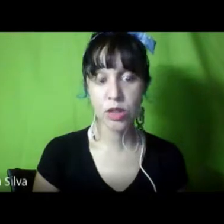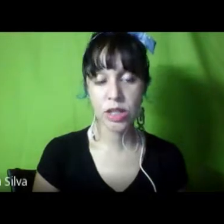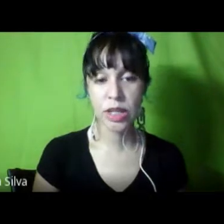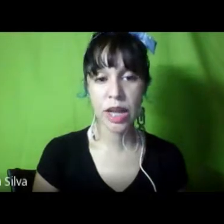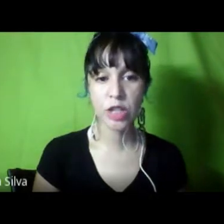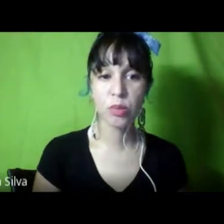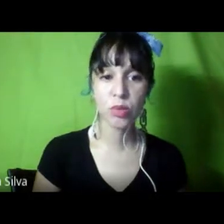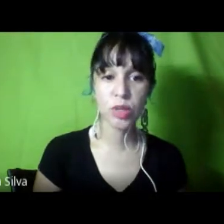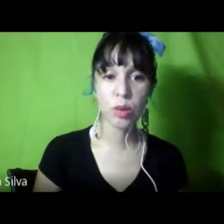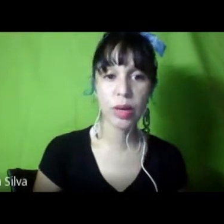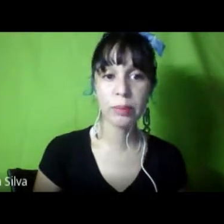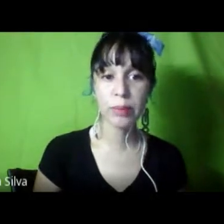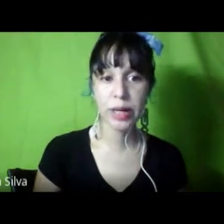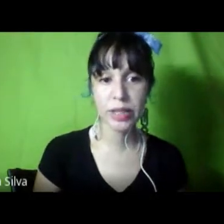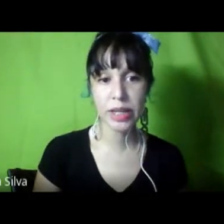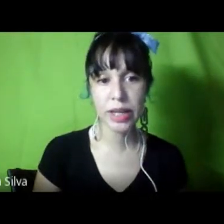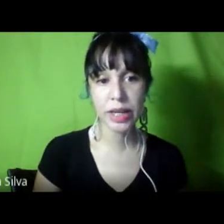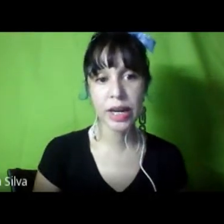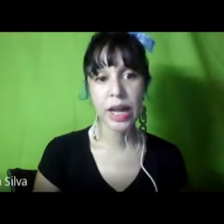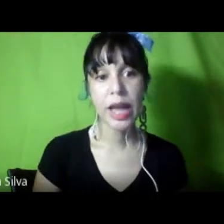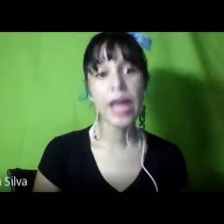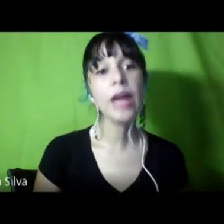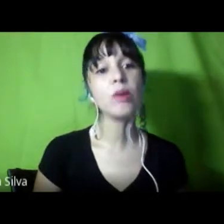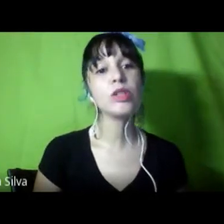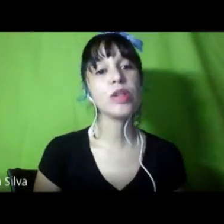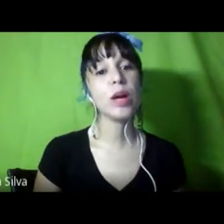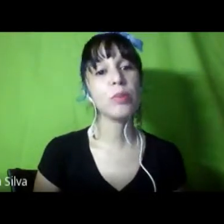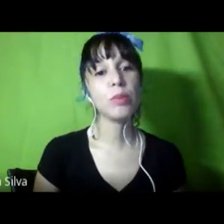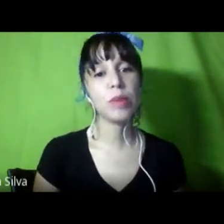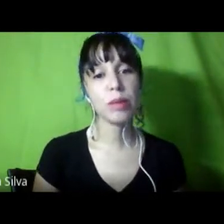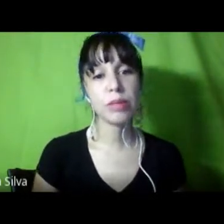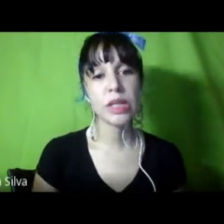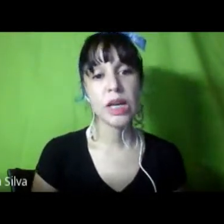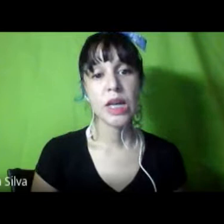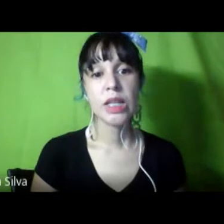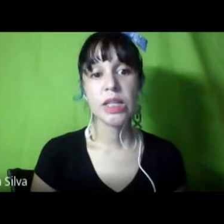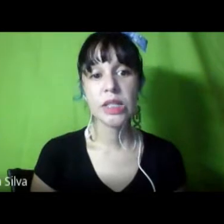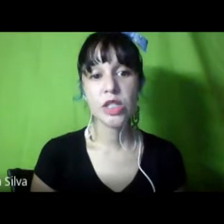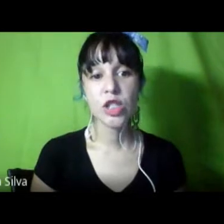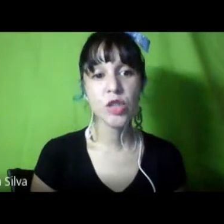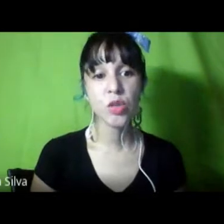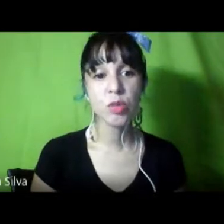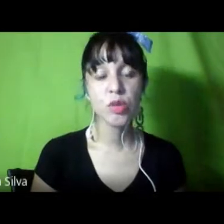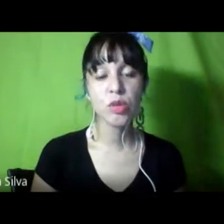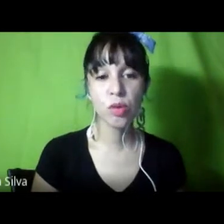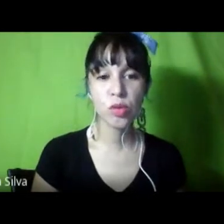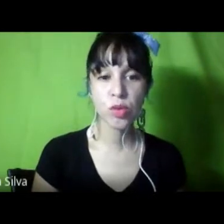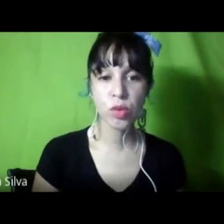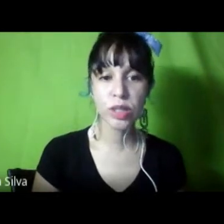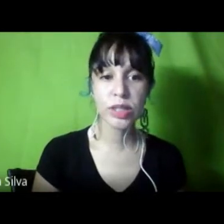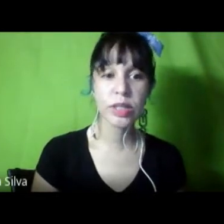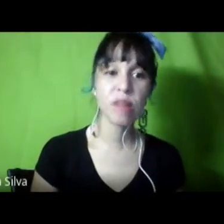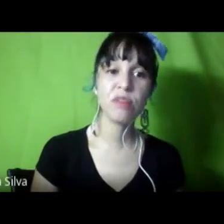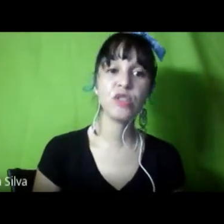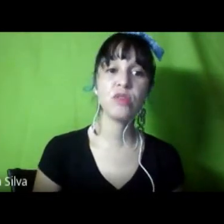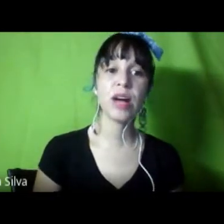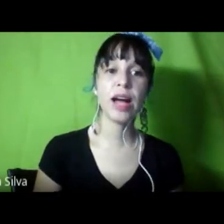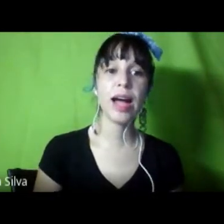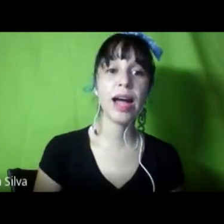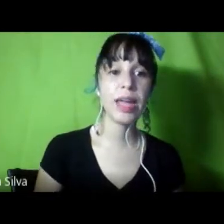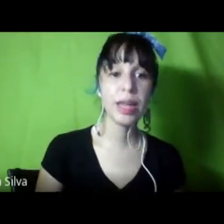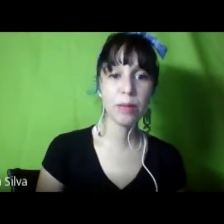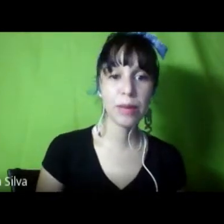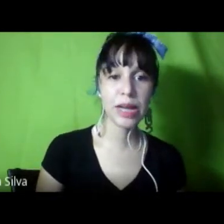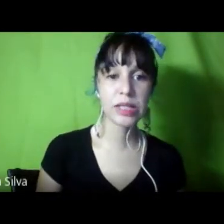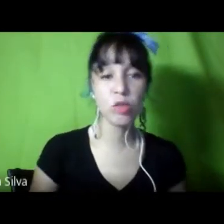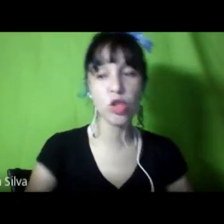a sociedade buscam, em parceria, equacionar problemas, decidir sobre soluções e efetivar